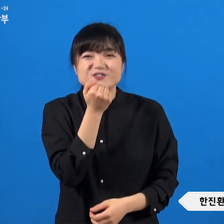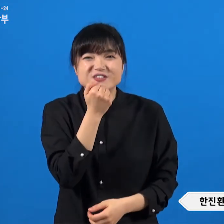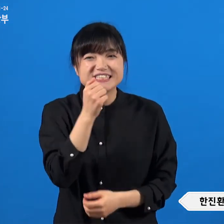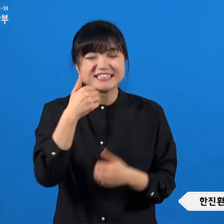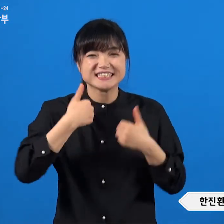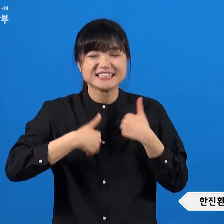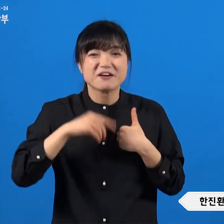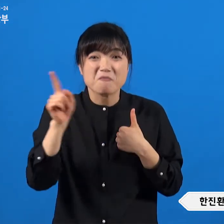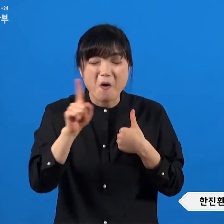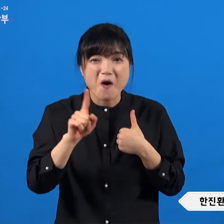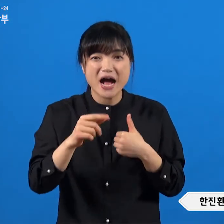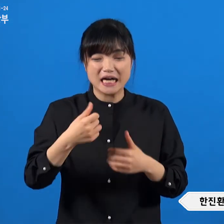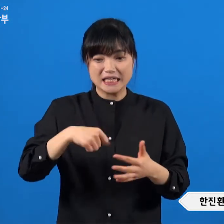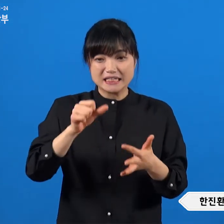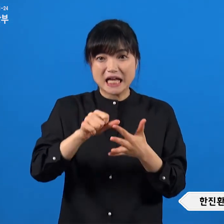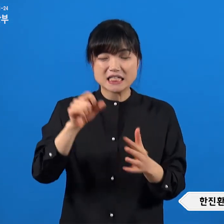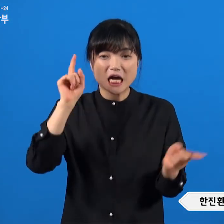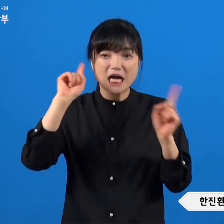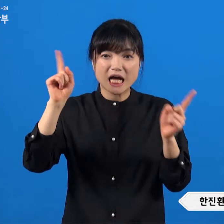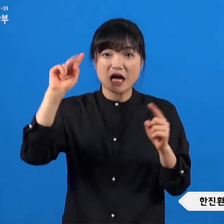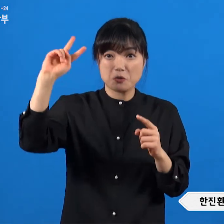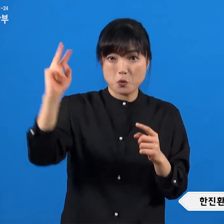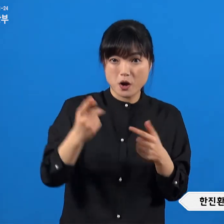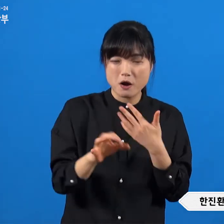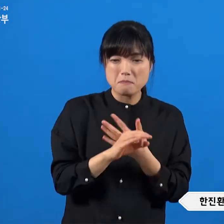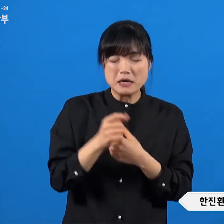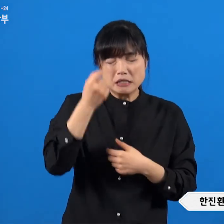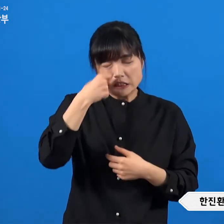탕자가 돌아오면 제일 슬퍼하는 사람이 누굴까요?